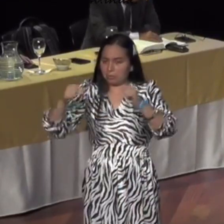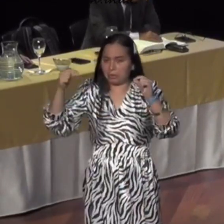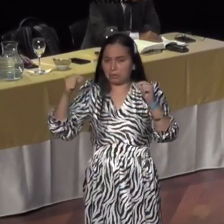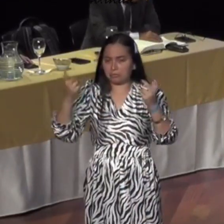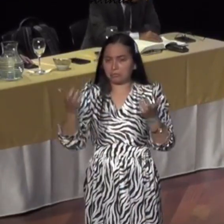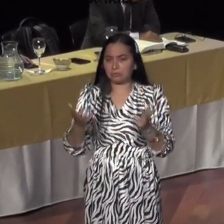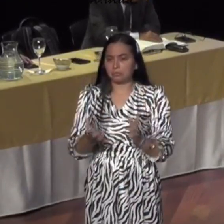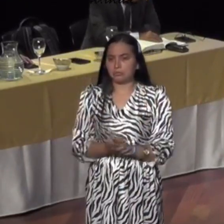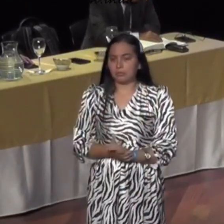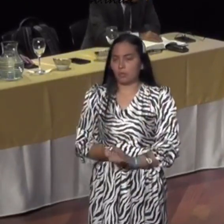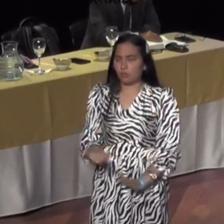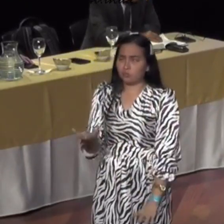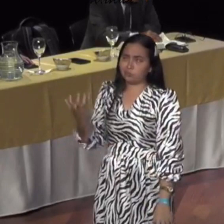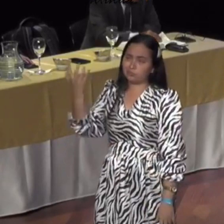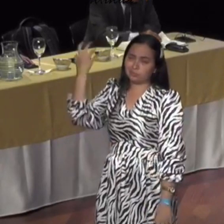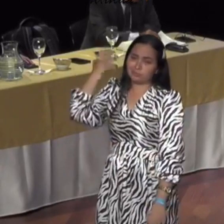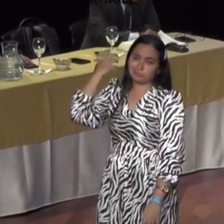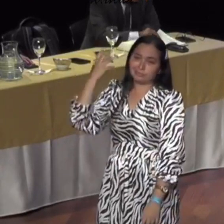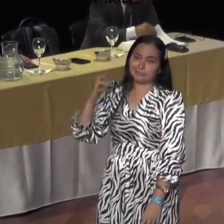Hace rato.